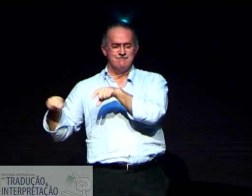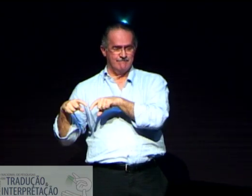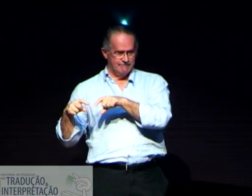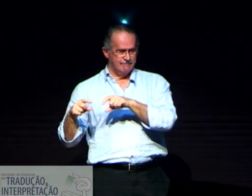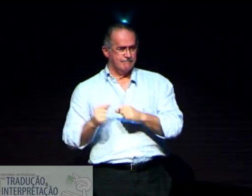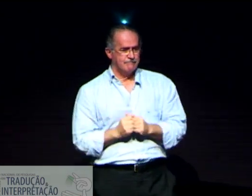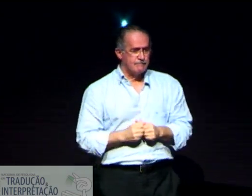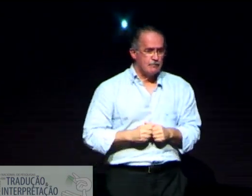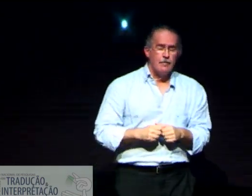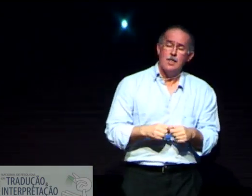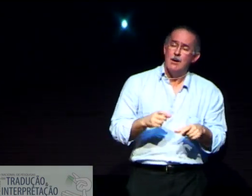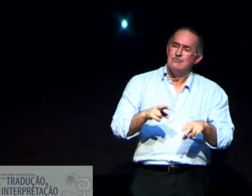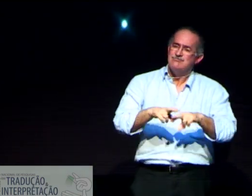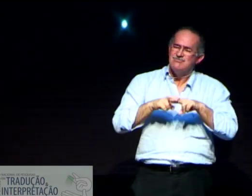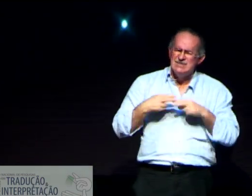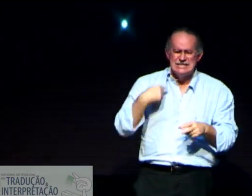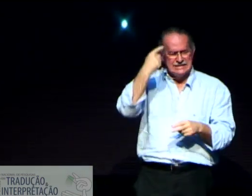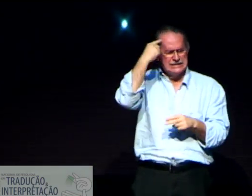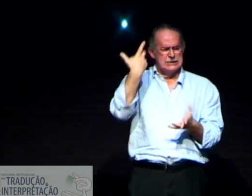Começaram a utilizar os aplicativos.